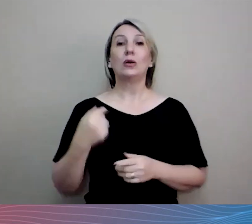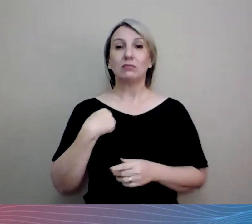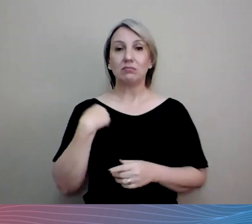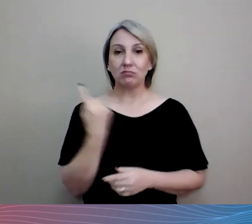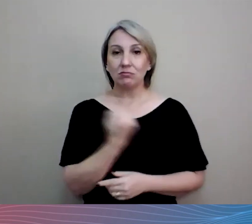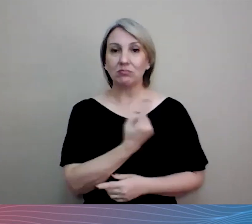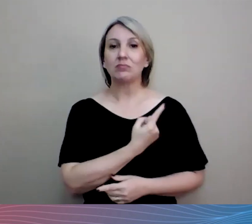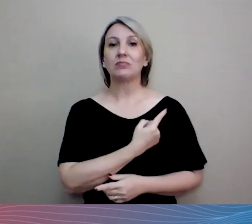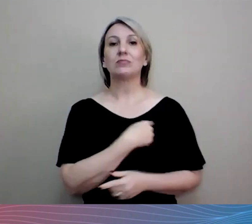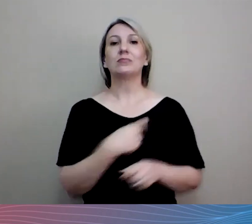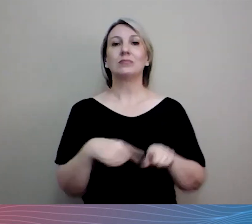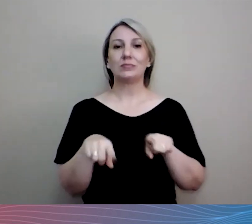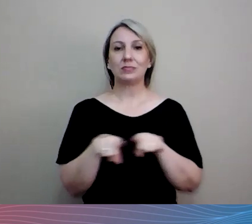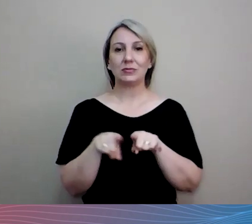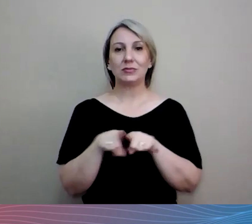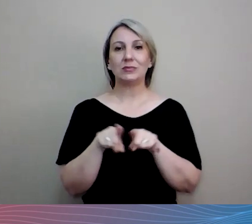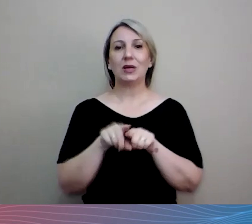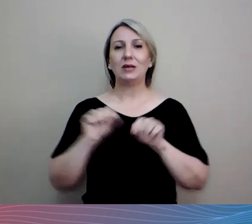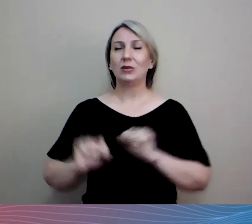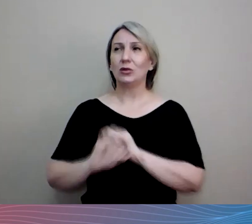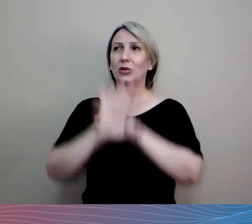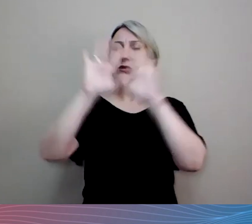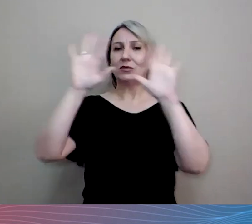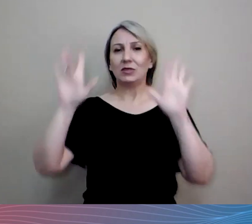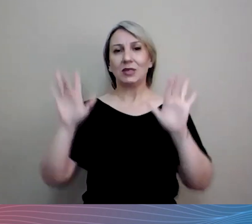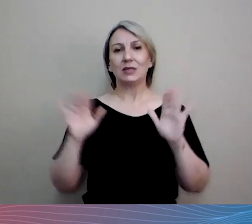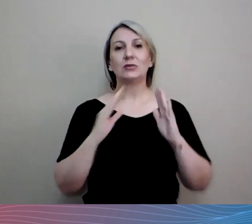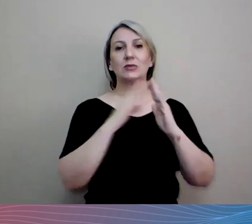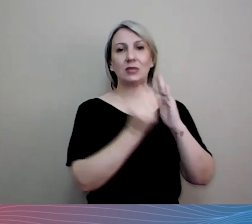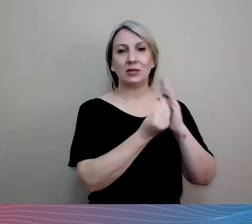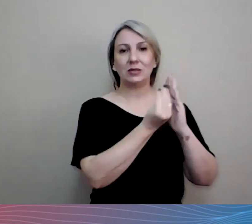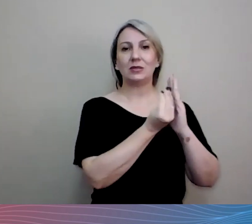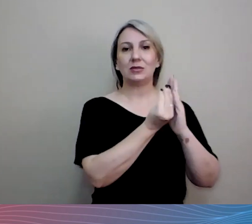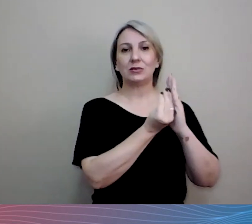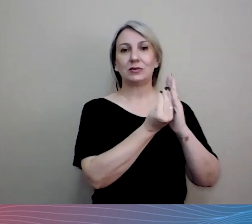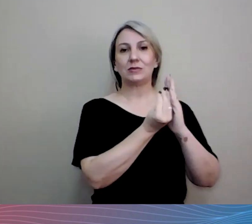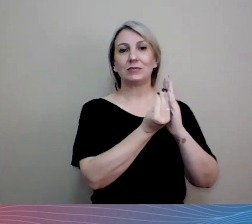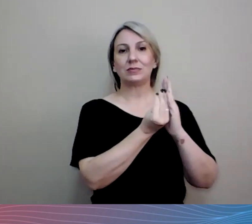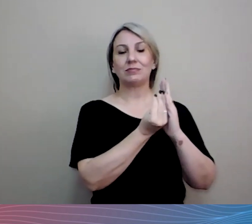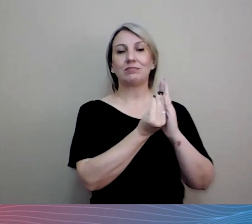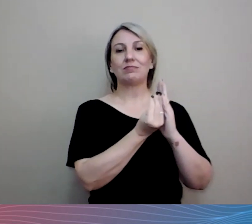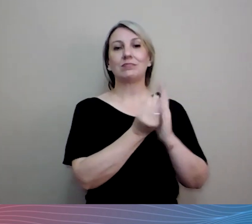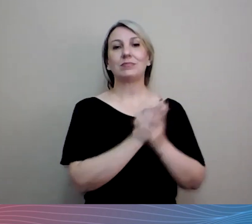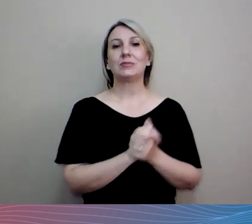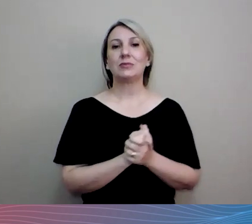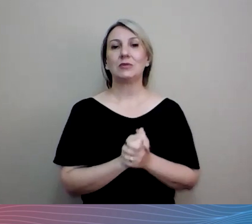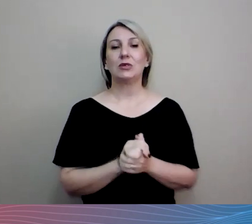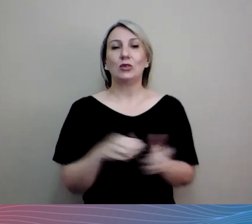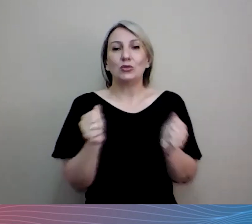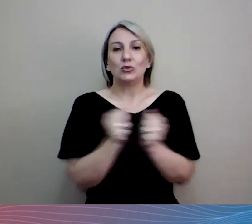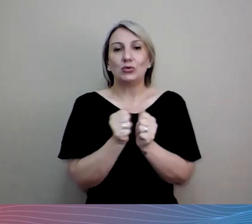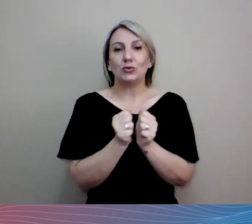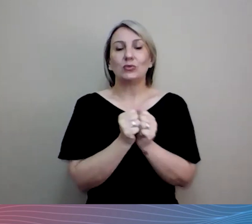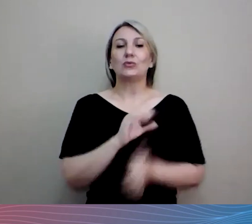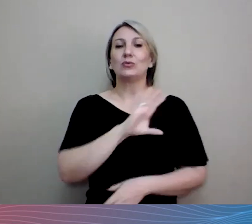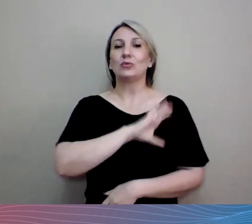Também na igreja, tanto Deus quanto o homem, e também glorificado em Cristo Jesus. Então,